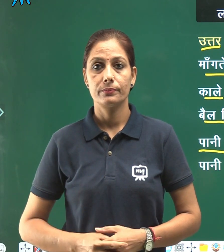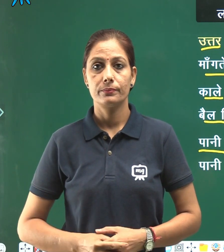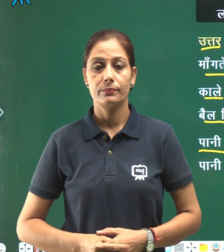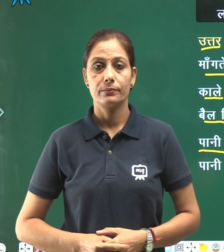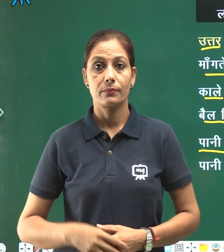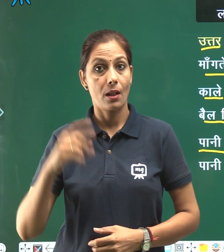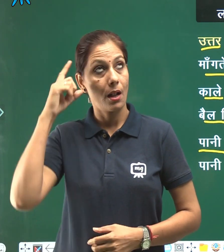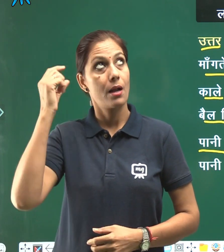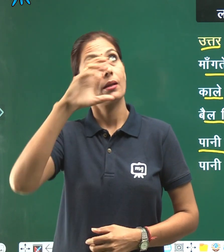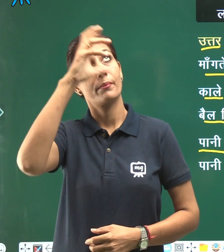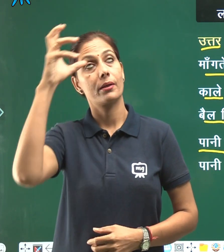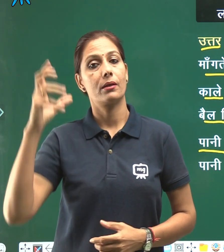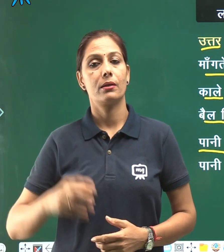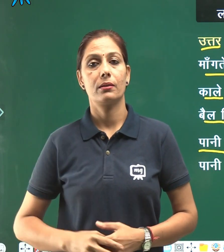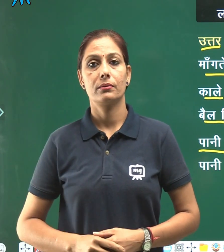काले मेघा